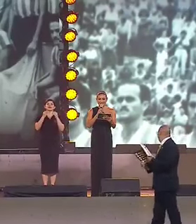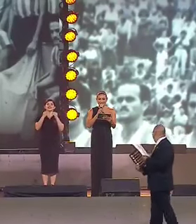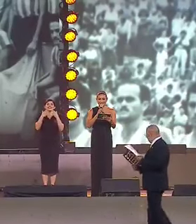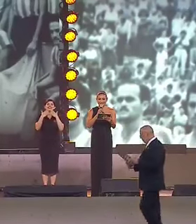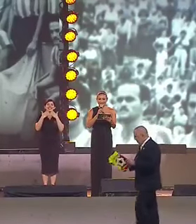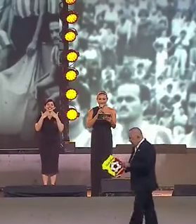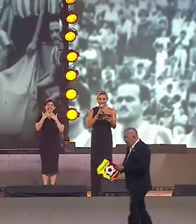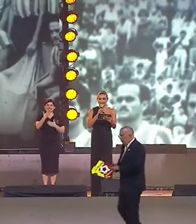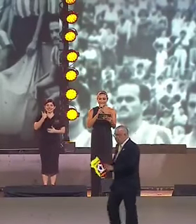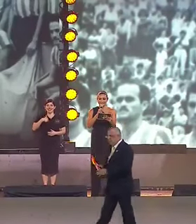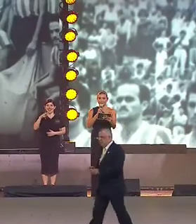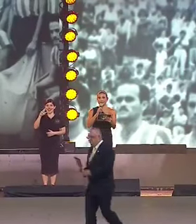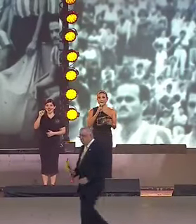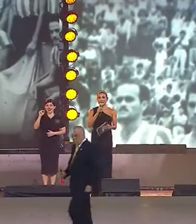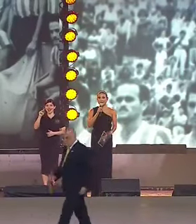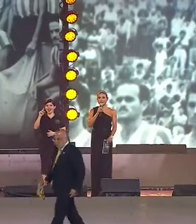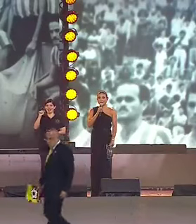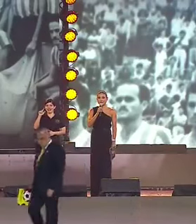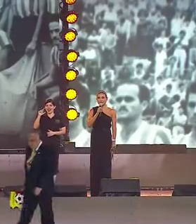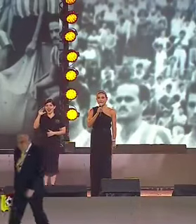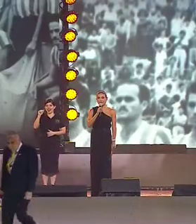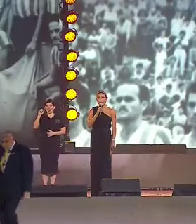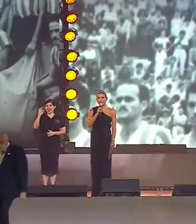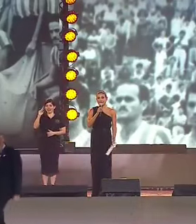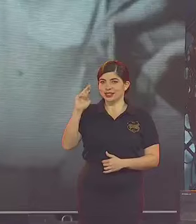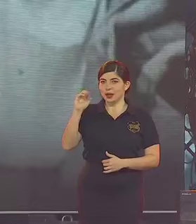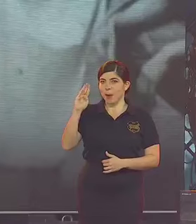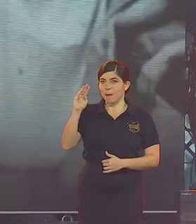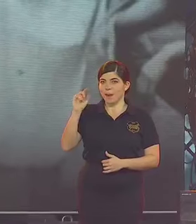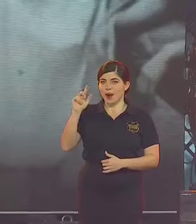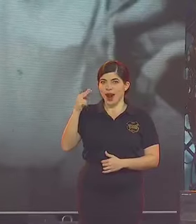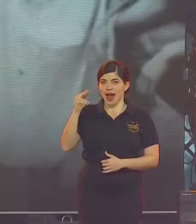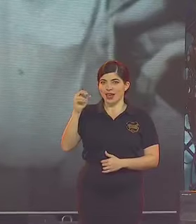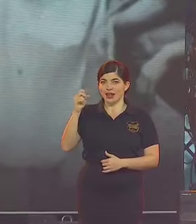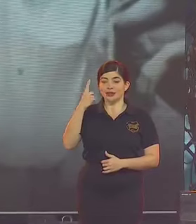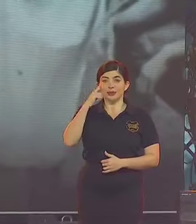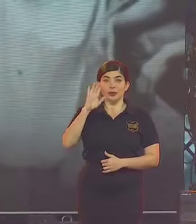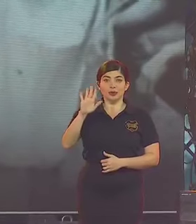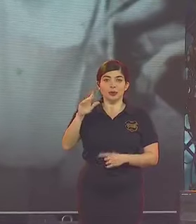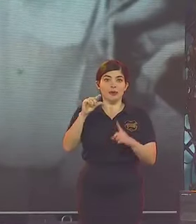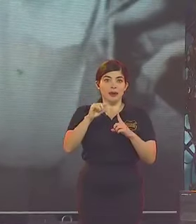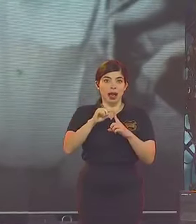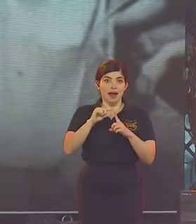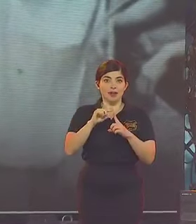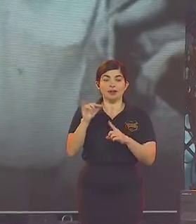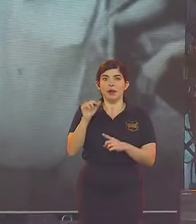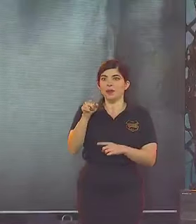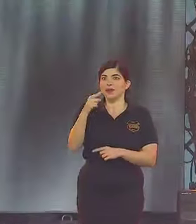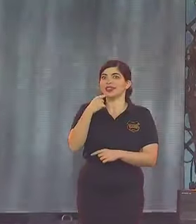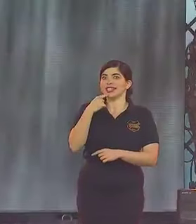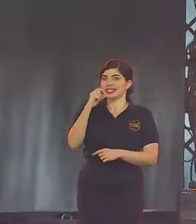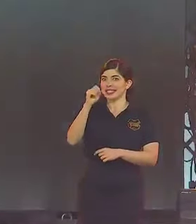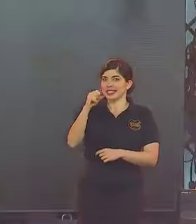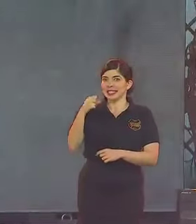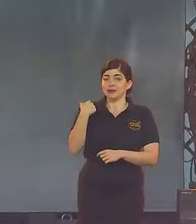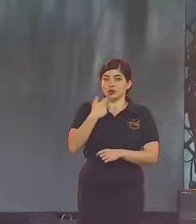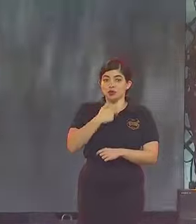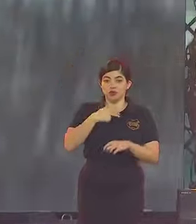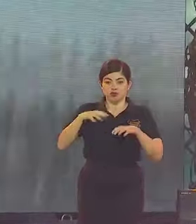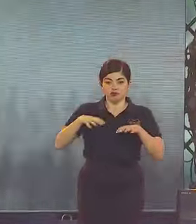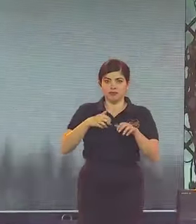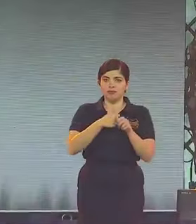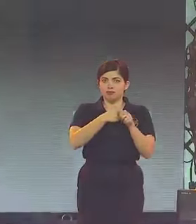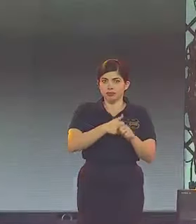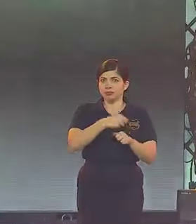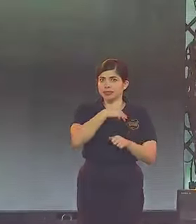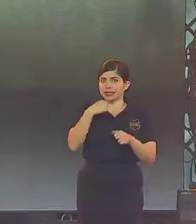Muchísimas gracias al señor Randall Castro Bolaños por sus palabras. Y sí, como bien aquí estamos cumpliendo con todos los actos, como lo pide el